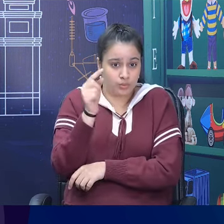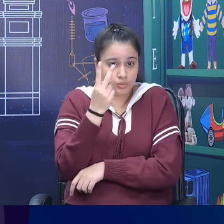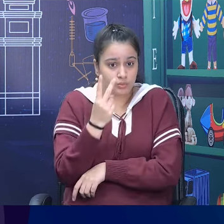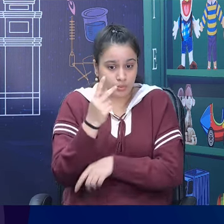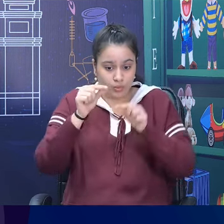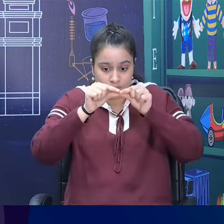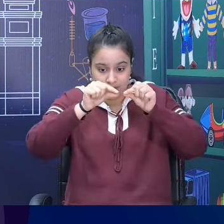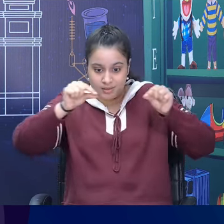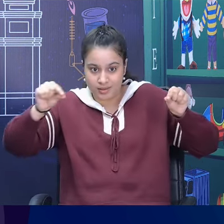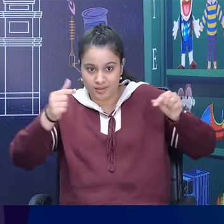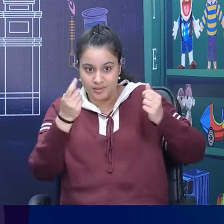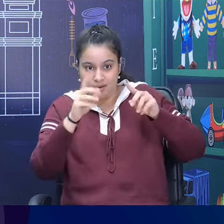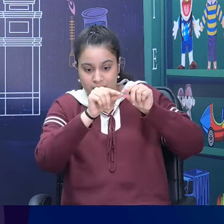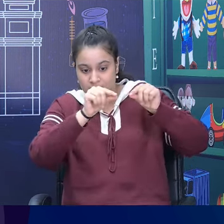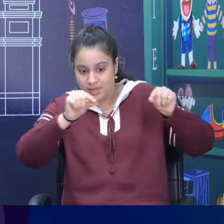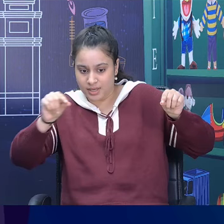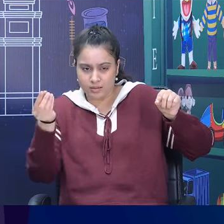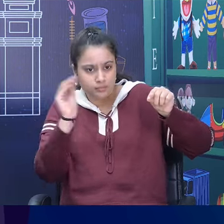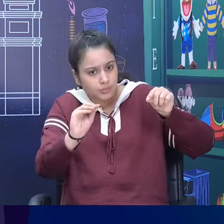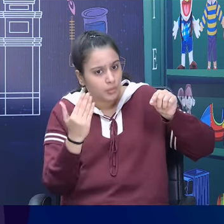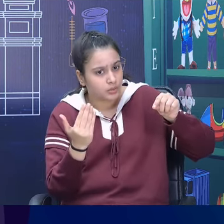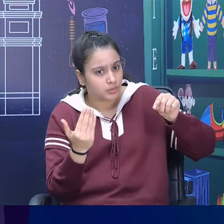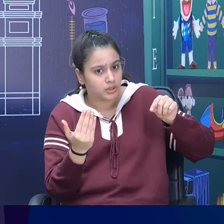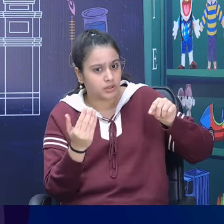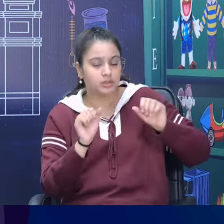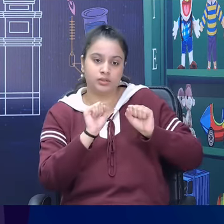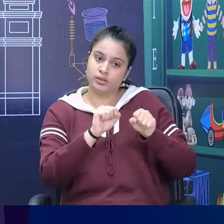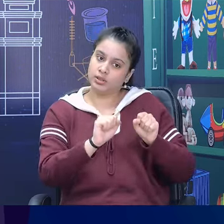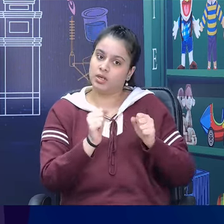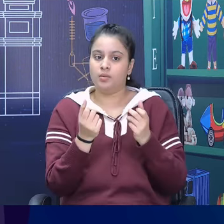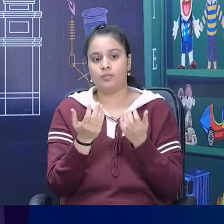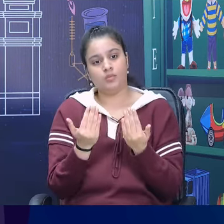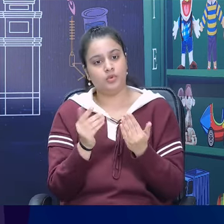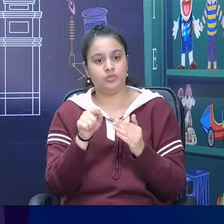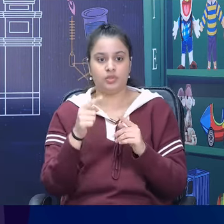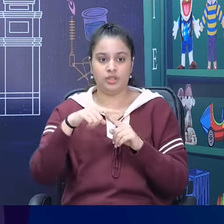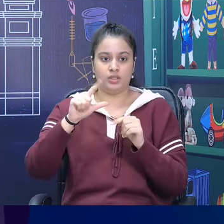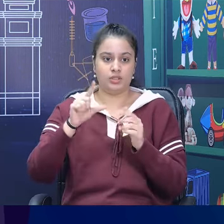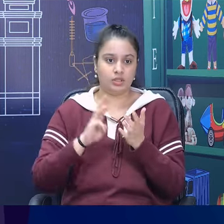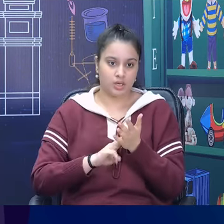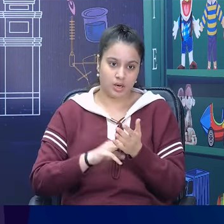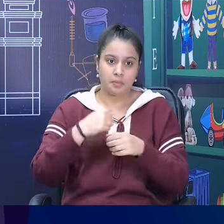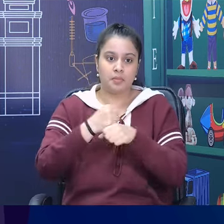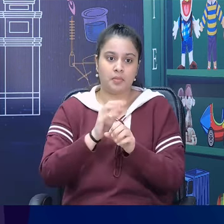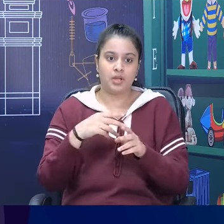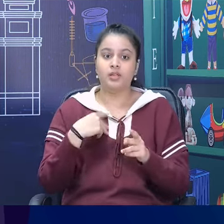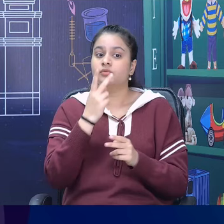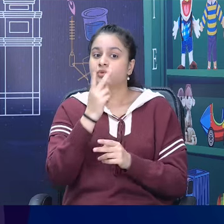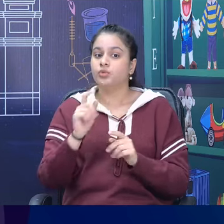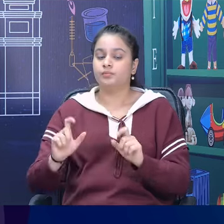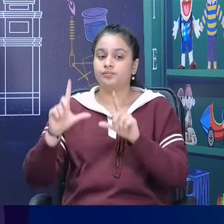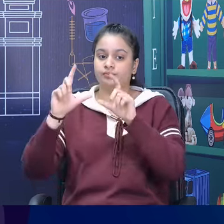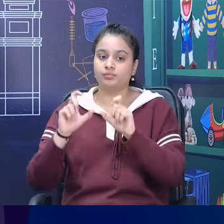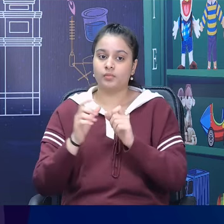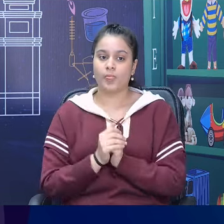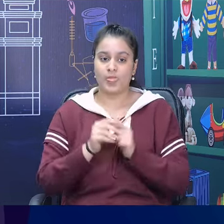नंबर को रिप्रेजेंट कर पाते हैं नंबर लाइन पर इसके लिए हमने जो है मोस्टली एक टीएलएम प्रिपेयर कराया जिसे हम आपको दिखाना चाहेंगे कि